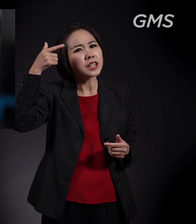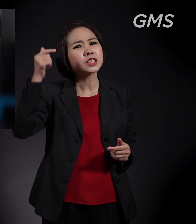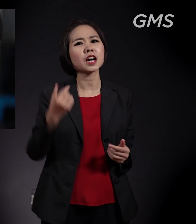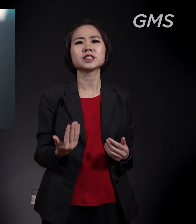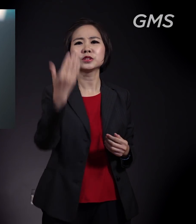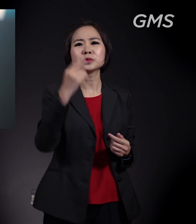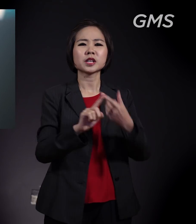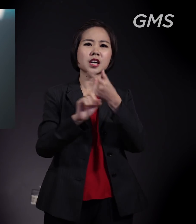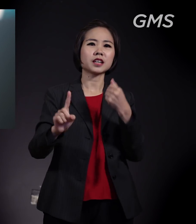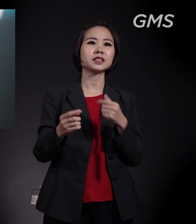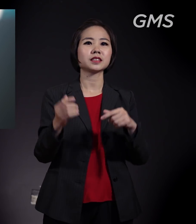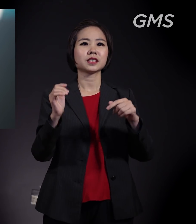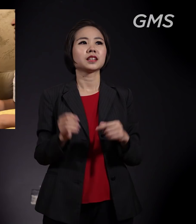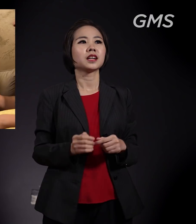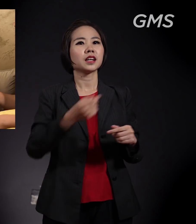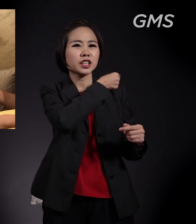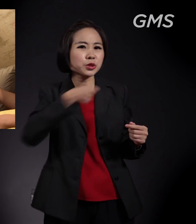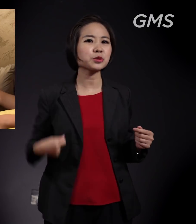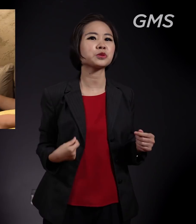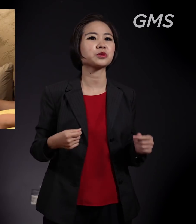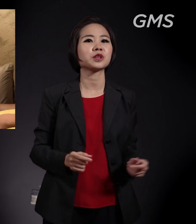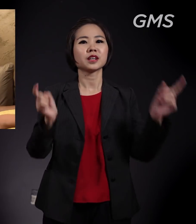dari Kristus. Menjadi sebuah